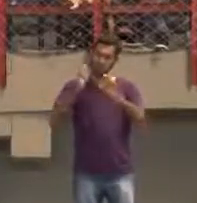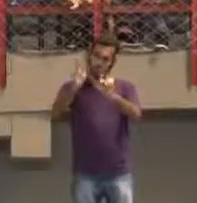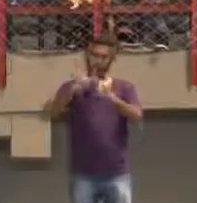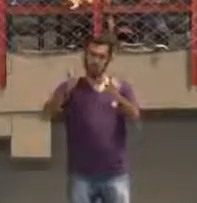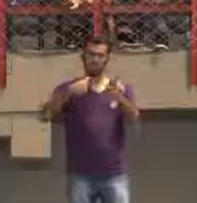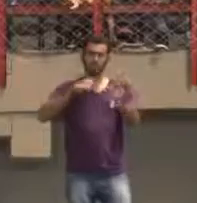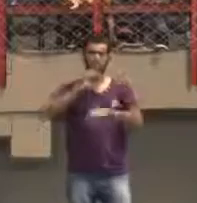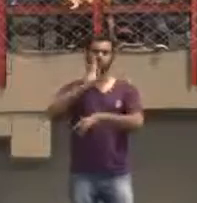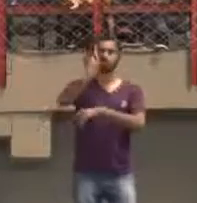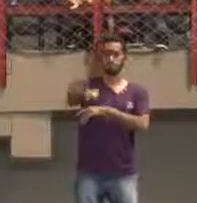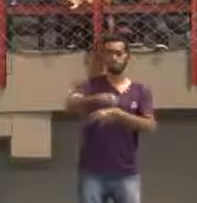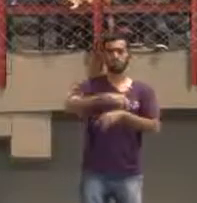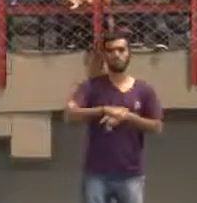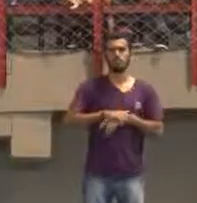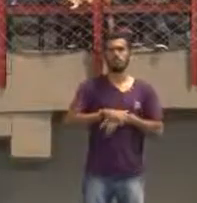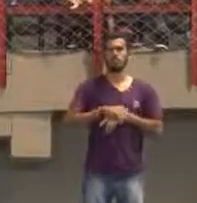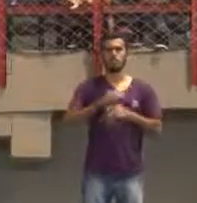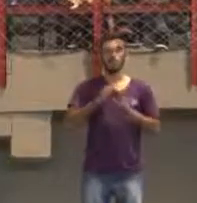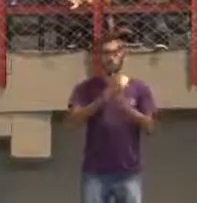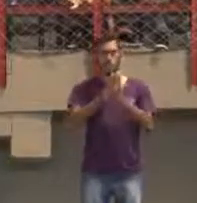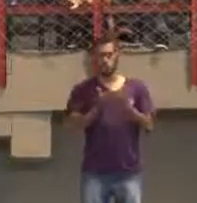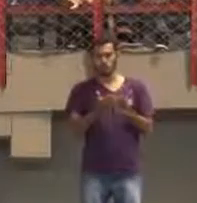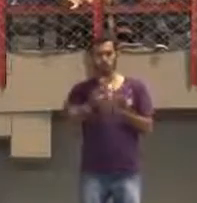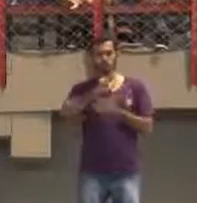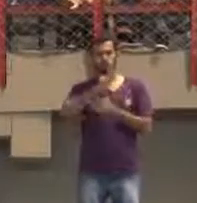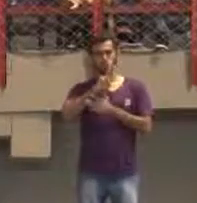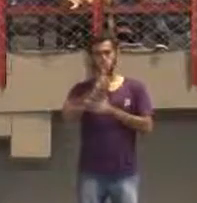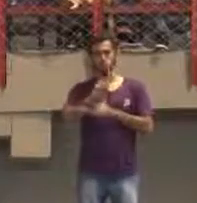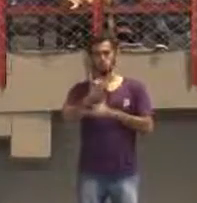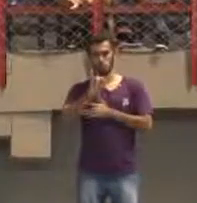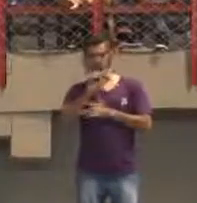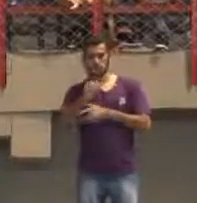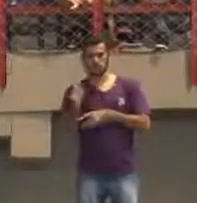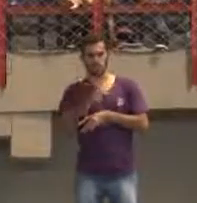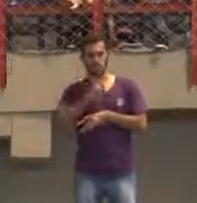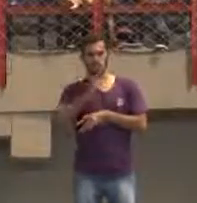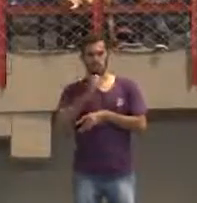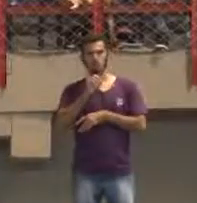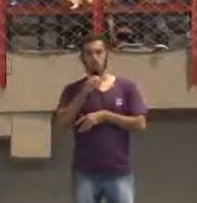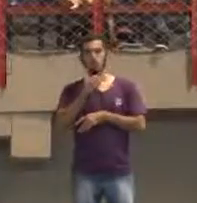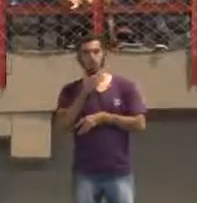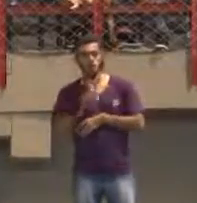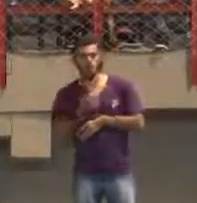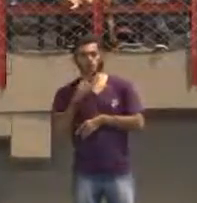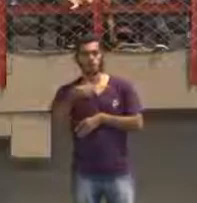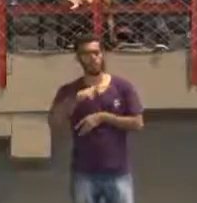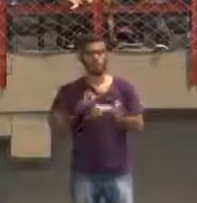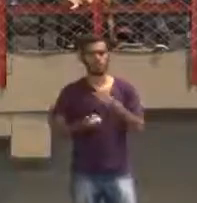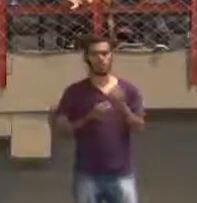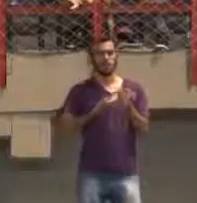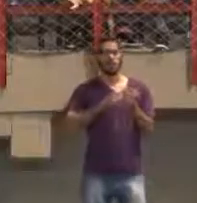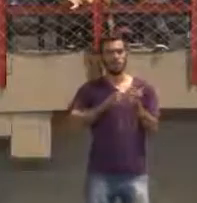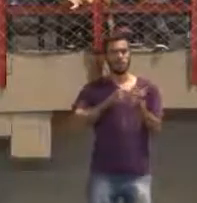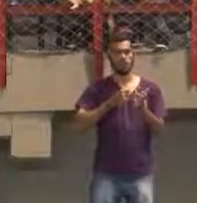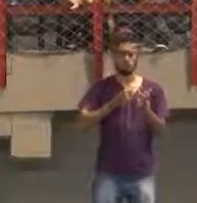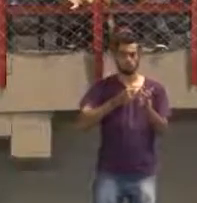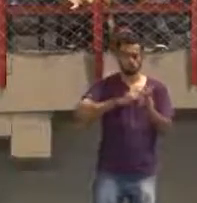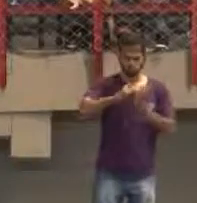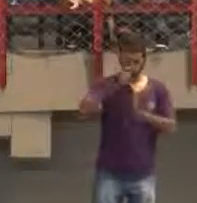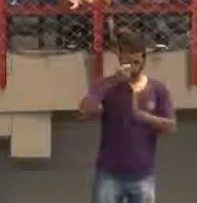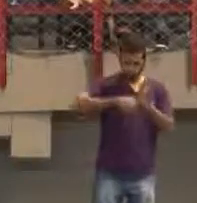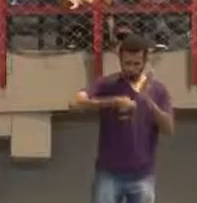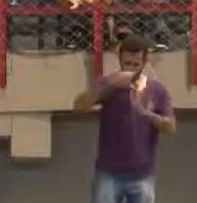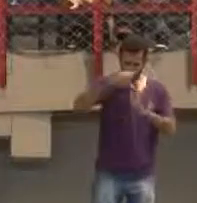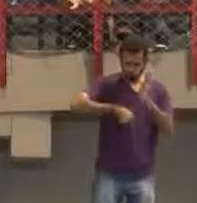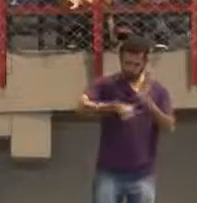sem resposta o livro Luzia homem é lançado em 1903 é na virada do século já era para